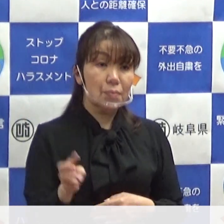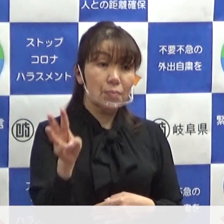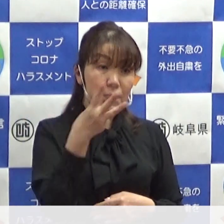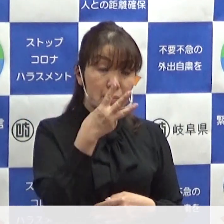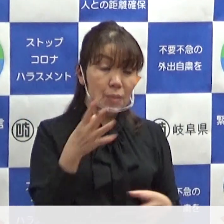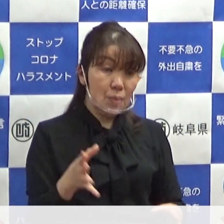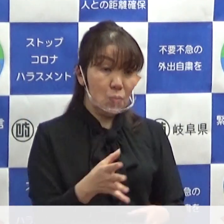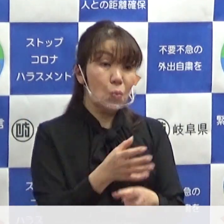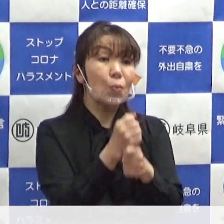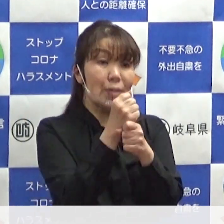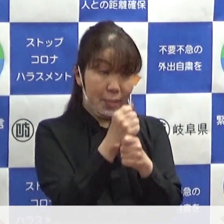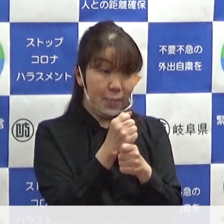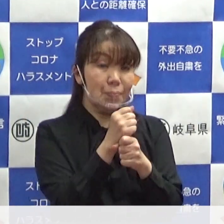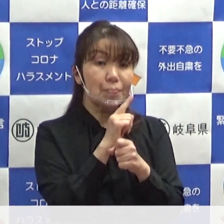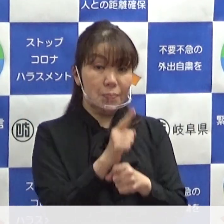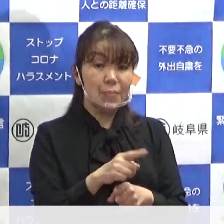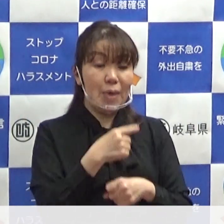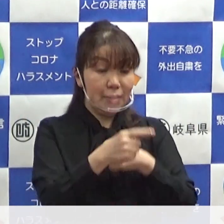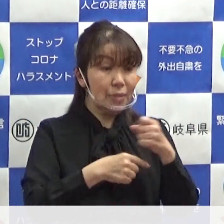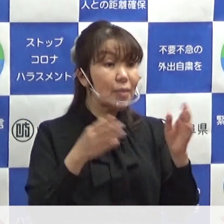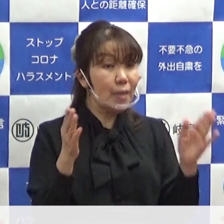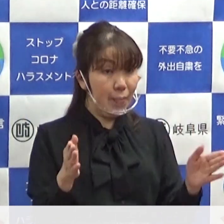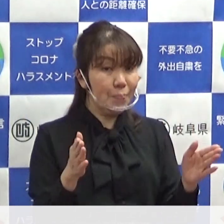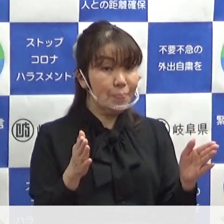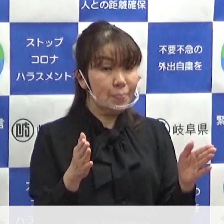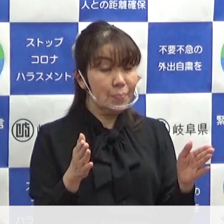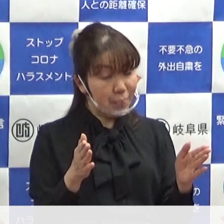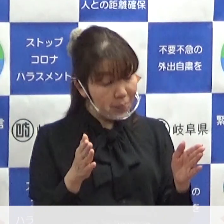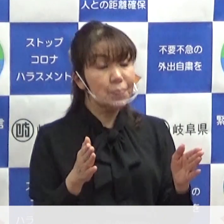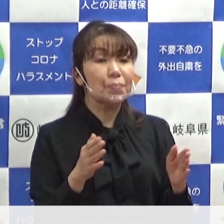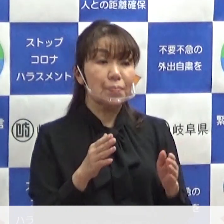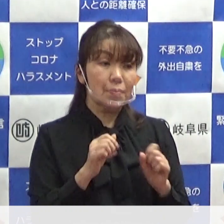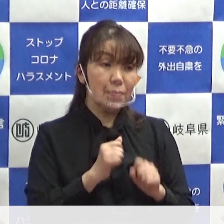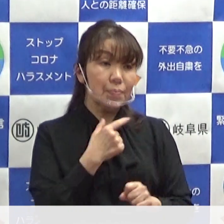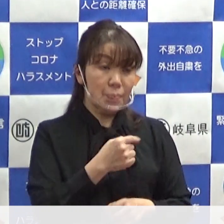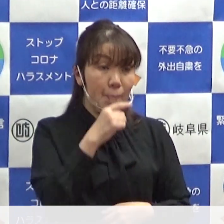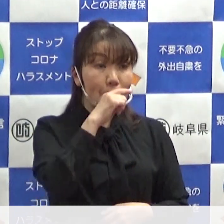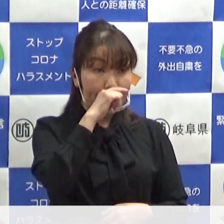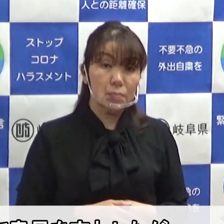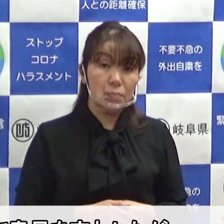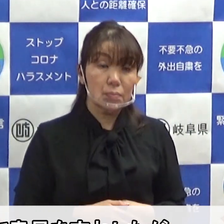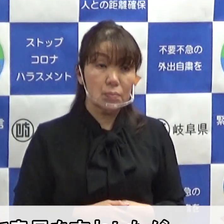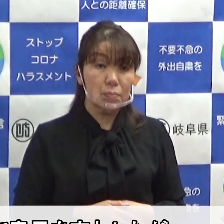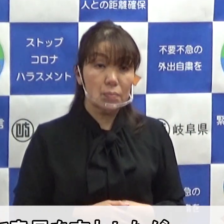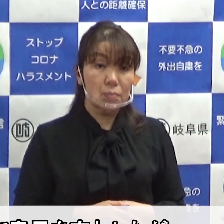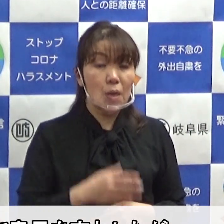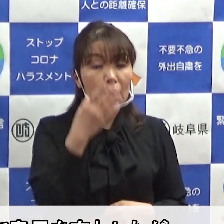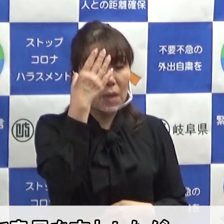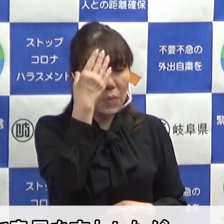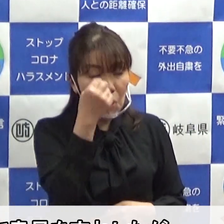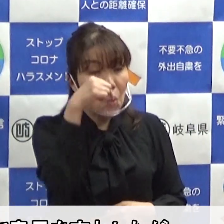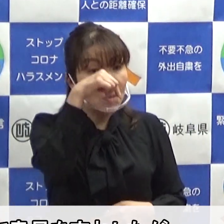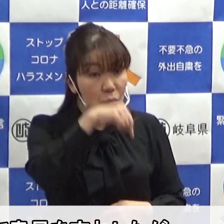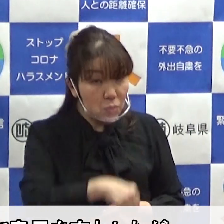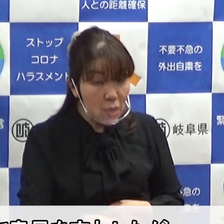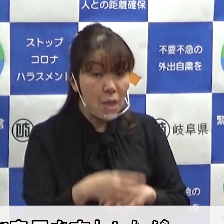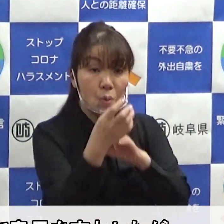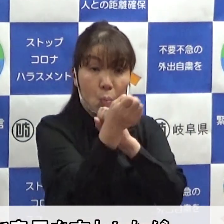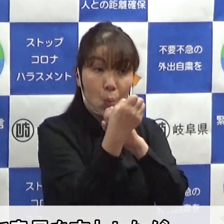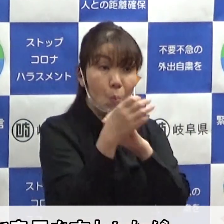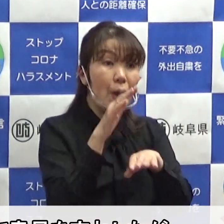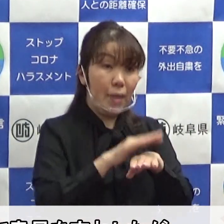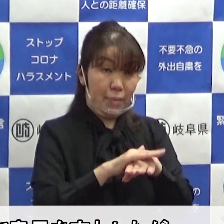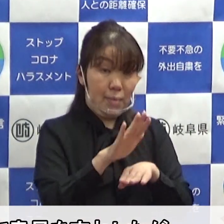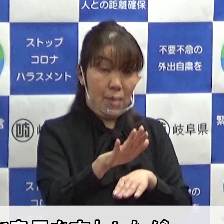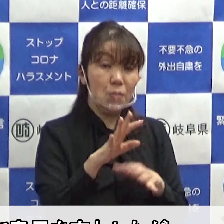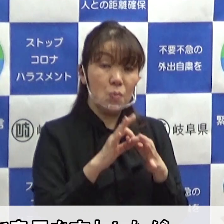総点検となります。まあ、1年ですかね、やっぱりこれも、はい、興味深いやり取りもありましたので、